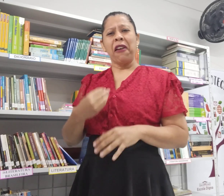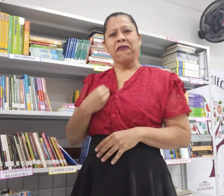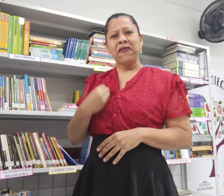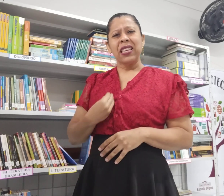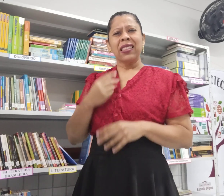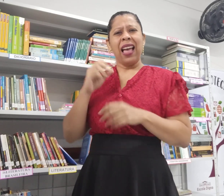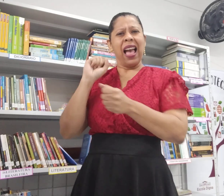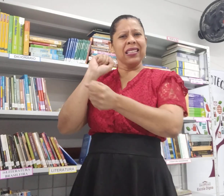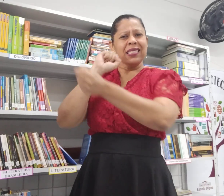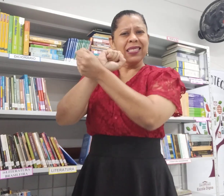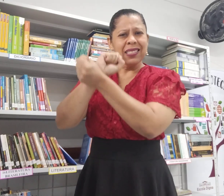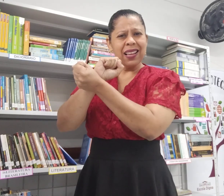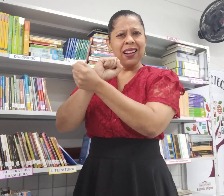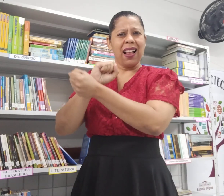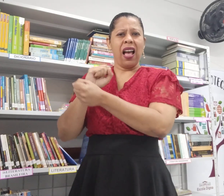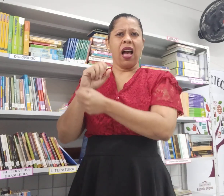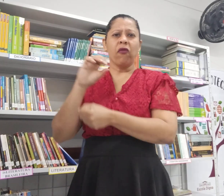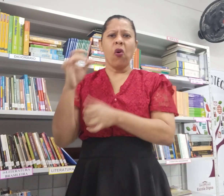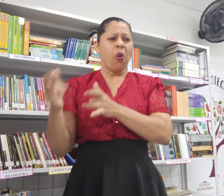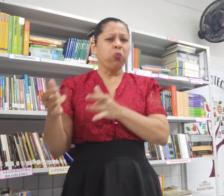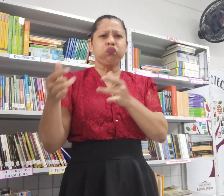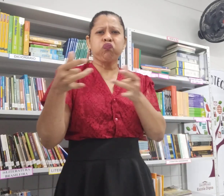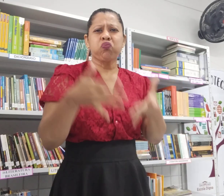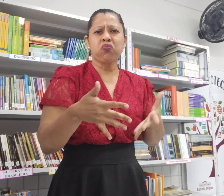ou abandonados para estarem